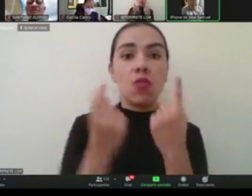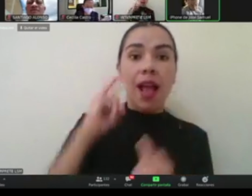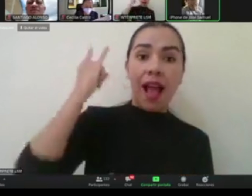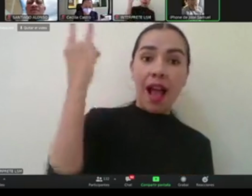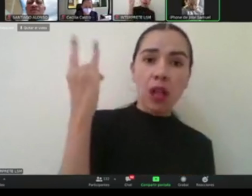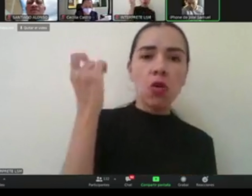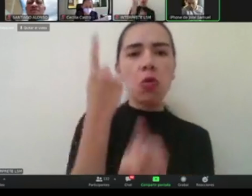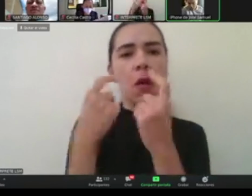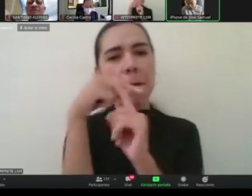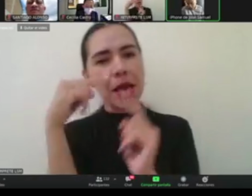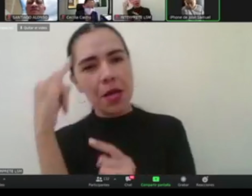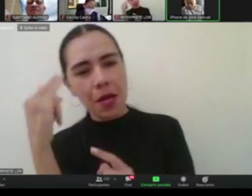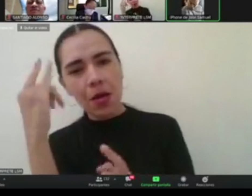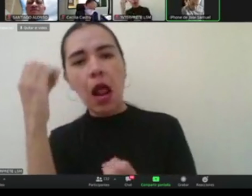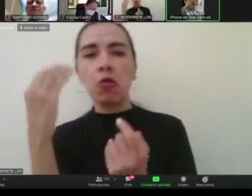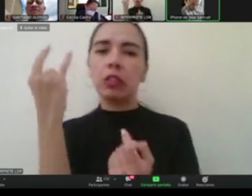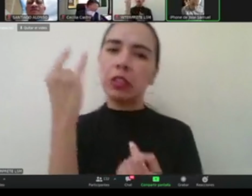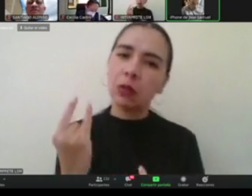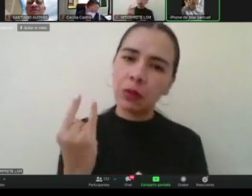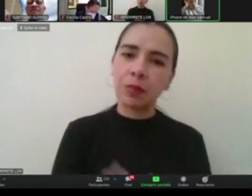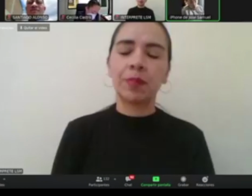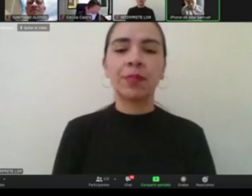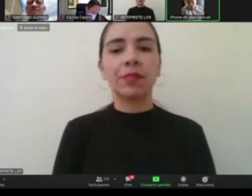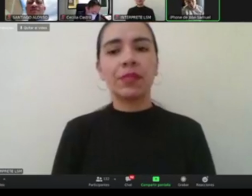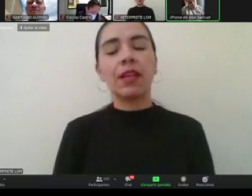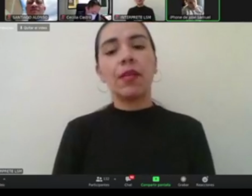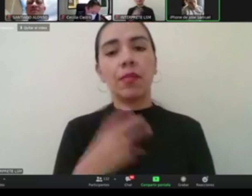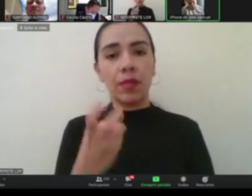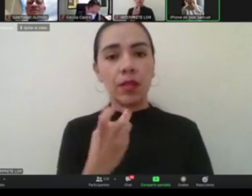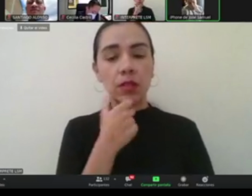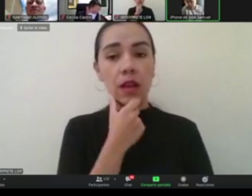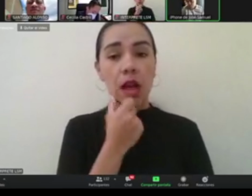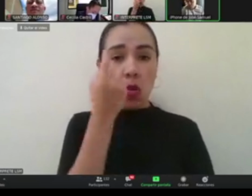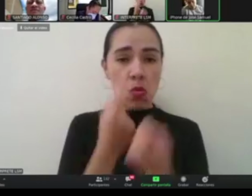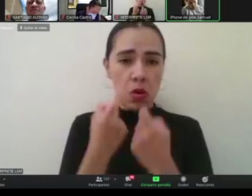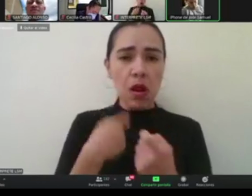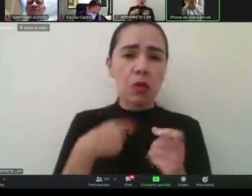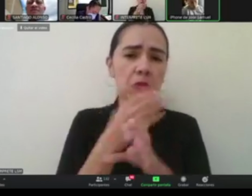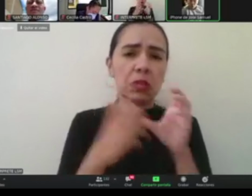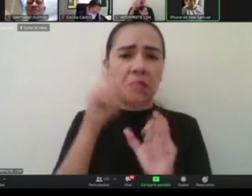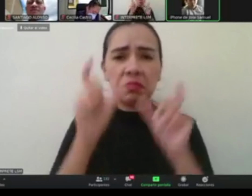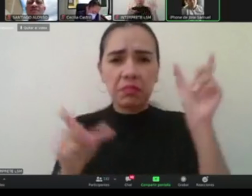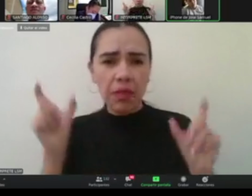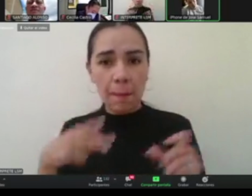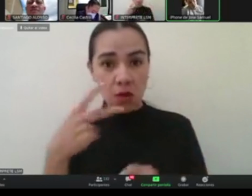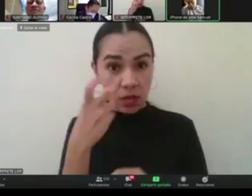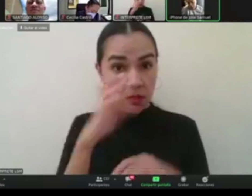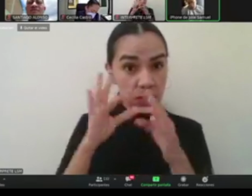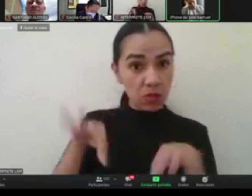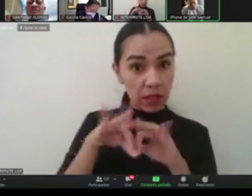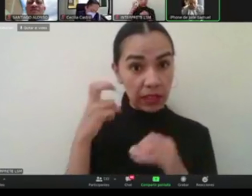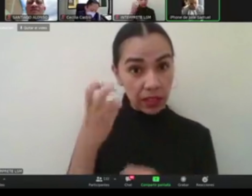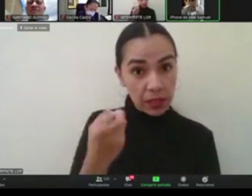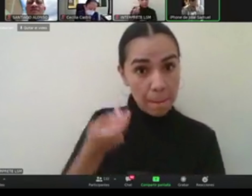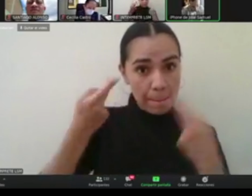otros no tanto. Es una característica que nosotros podemos poseer, pero que en ningún caso nos define como